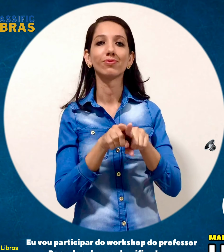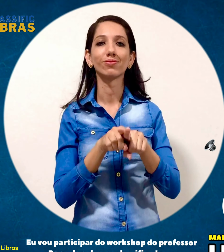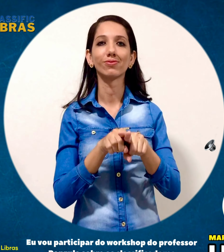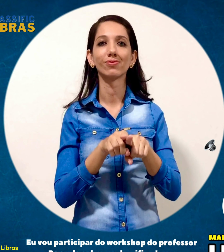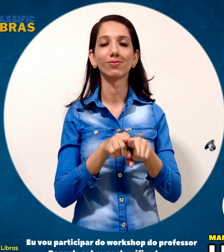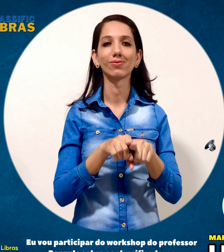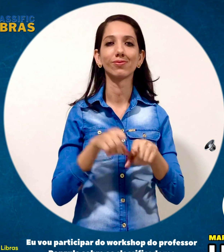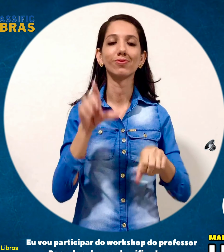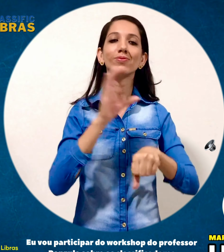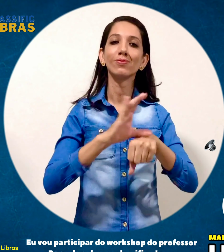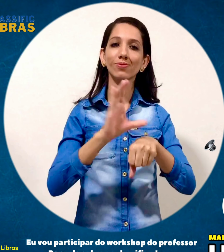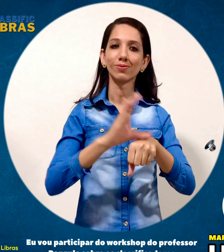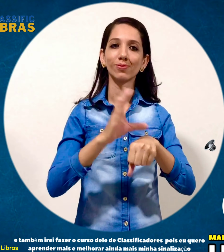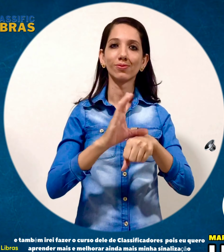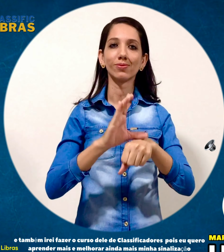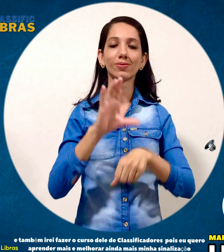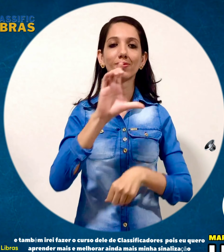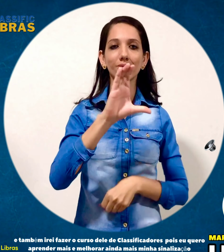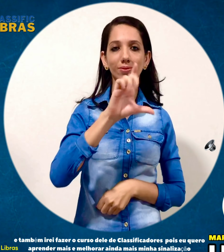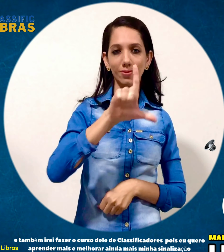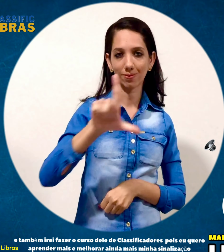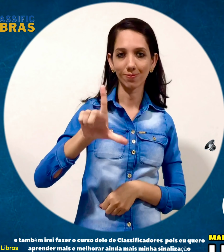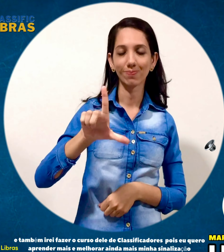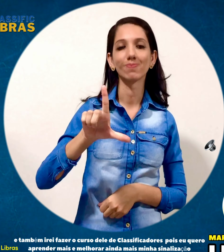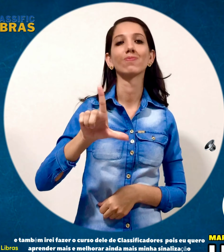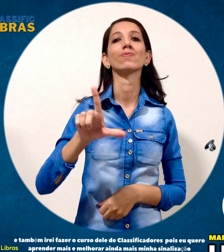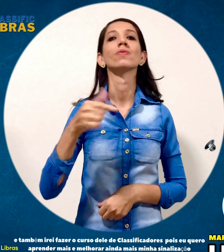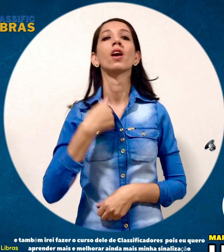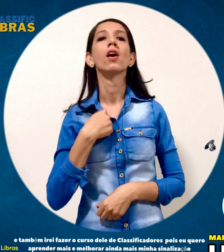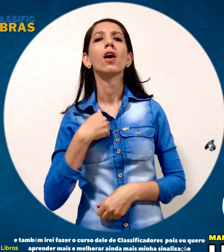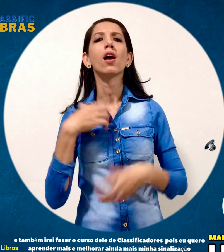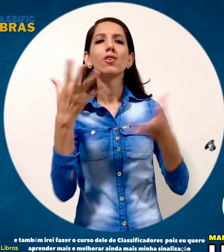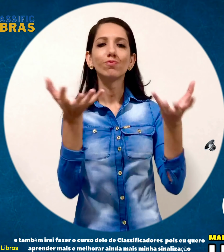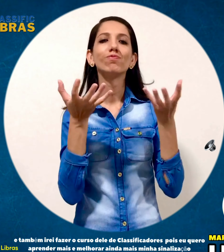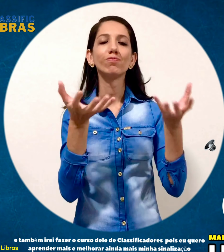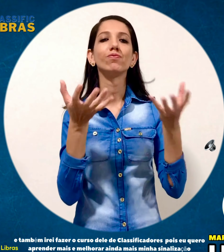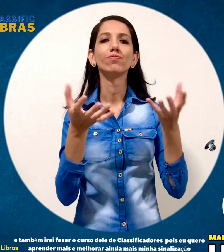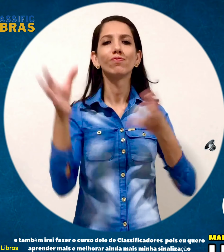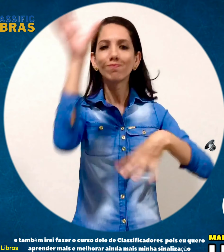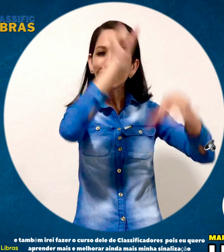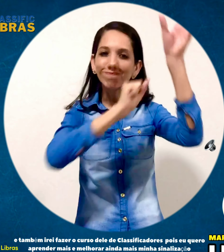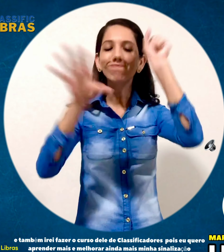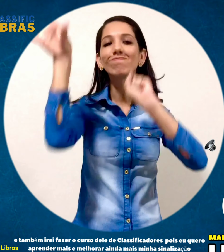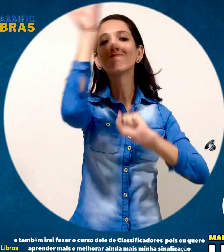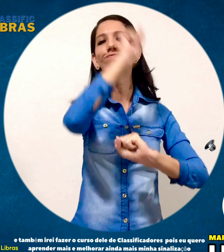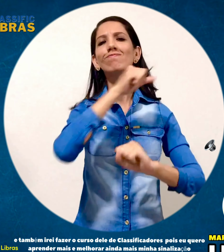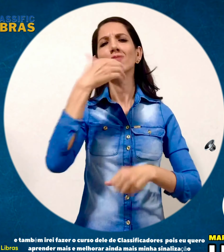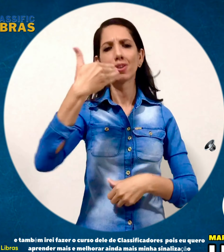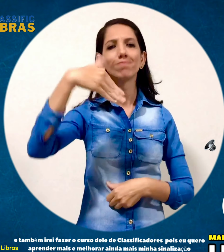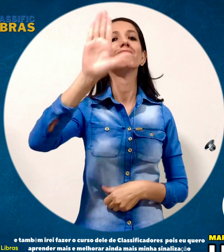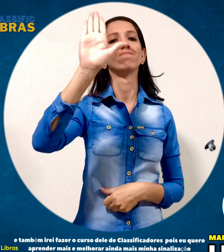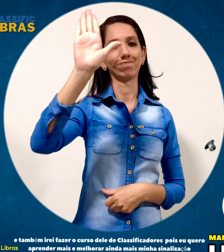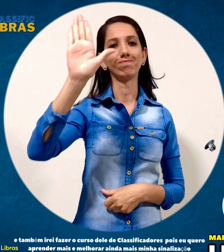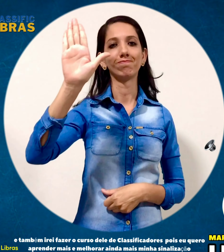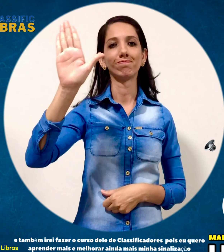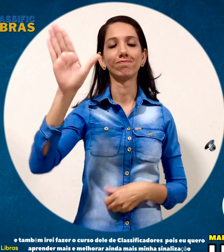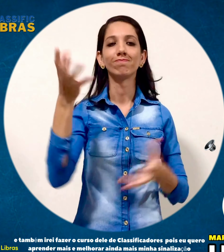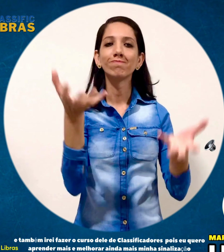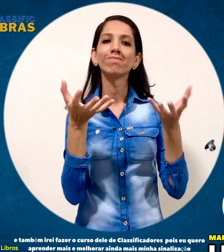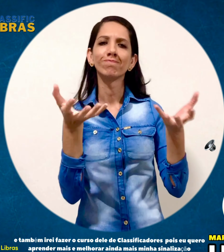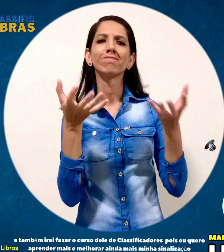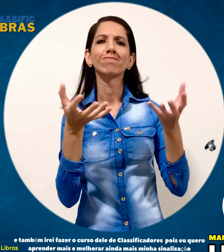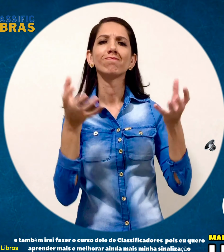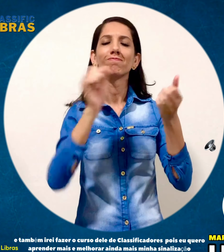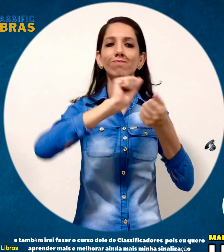sobre os classificadores e também irei fazer o curso dele de classificadores, pois eu quero aprender mais